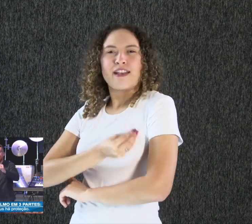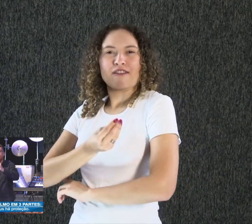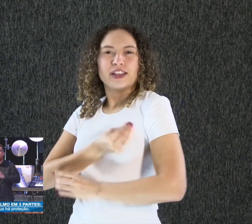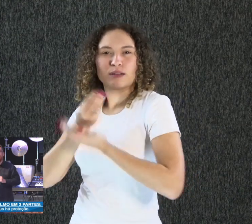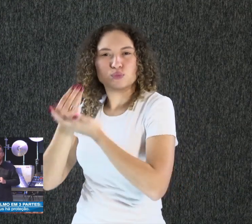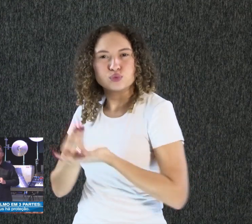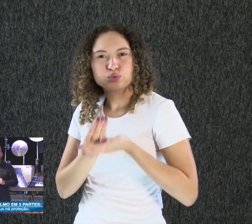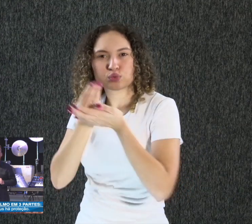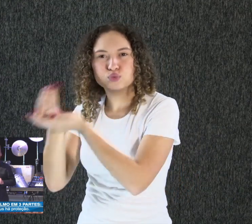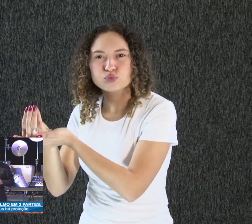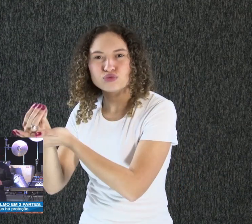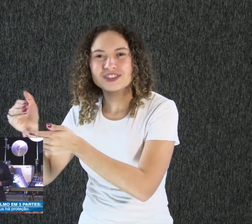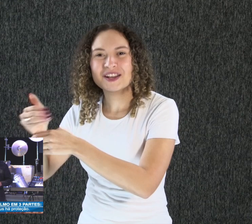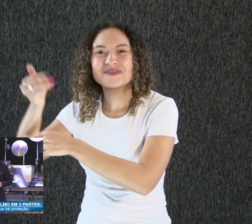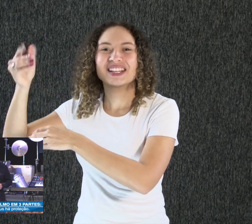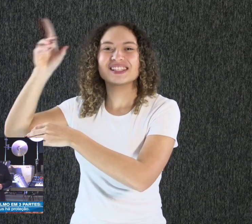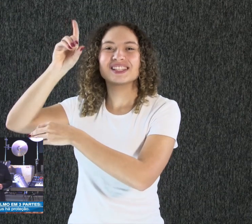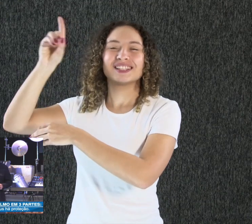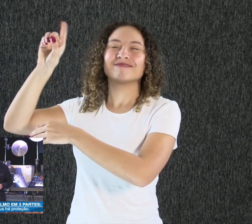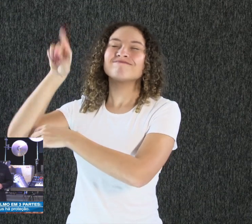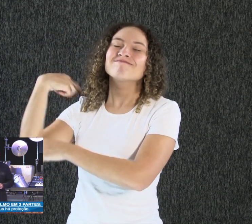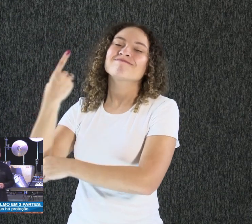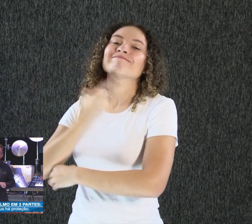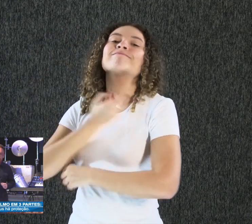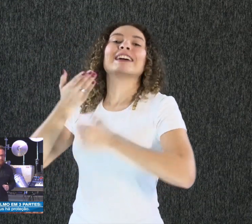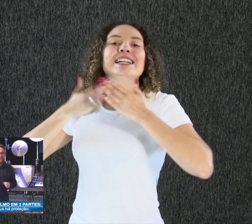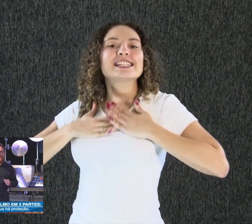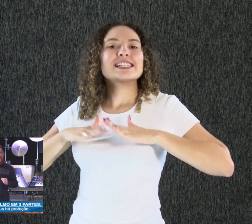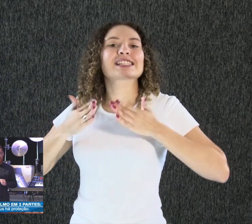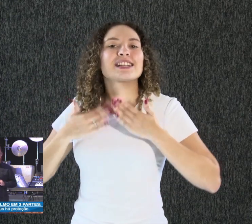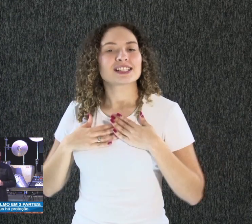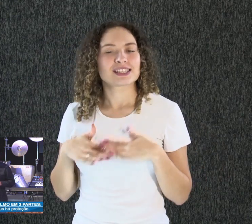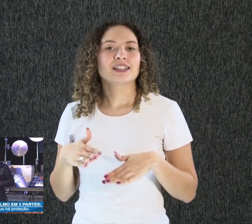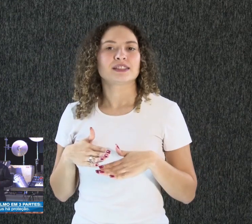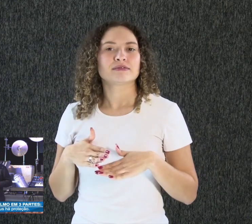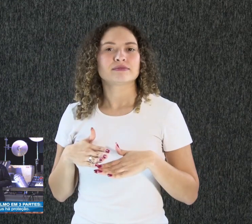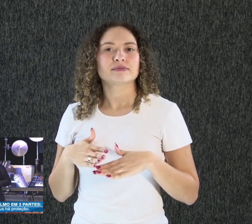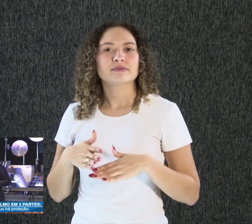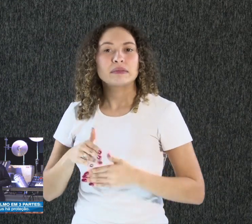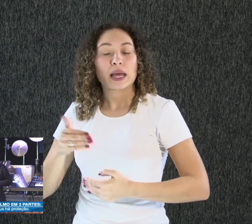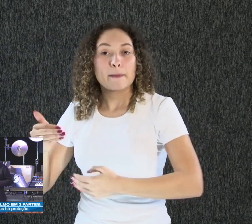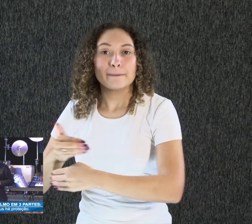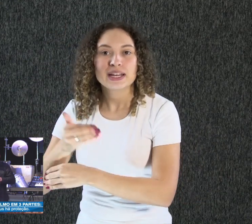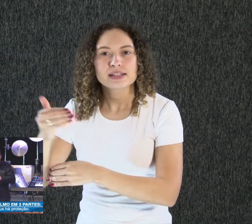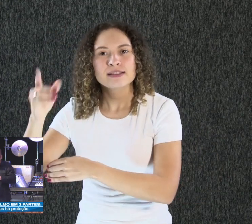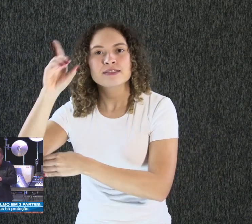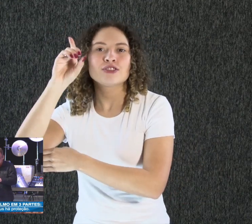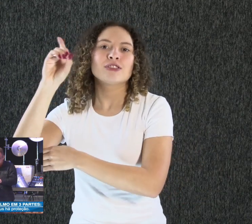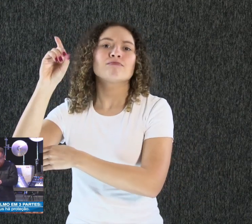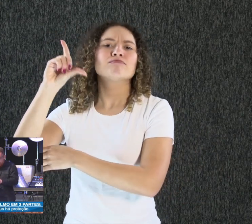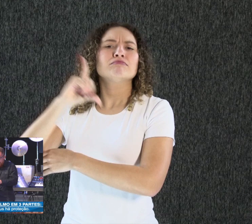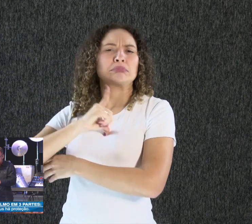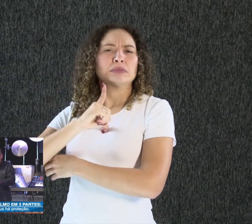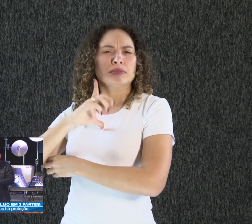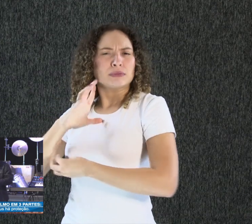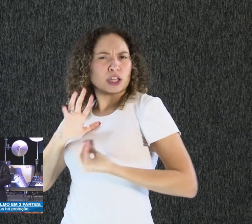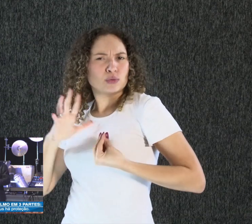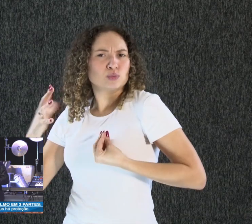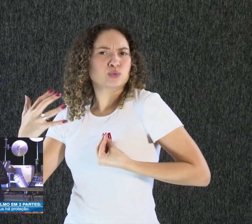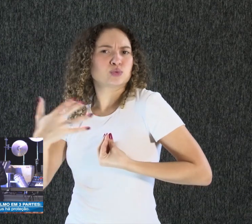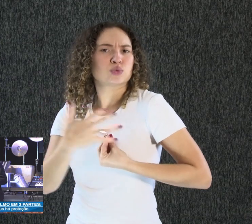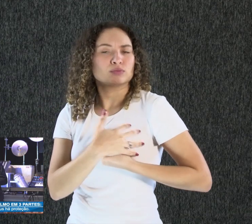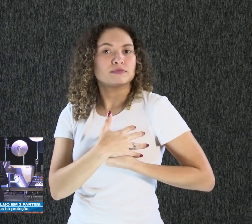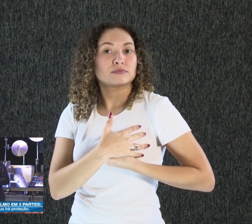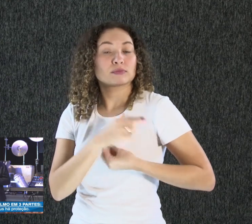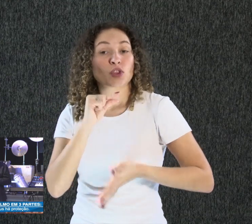esconderijo do Altíssimo, à sombra do Onipotente, descansará. No esconderijo de Deus,